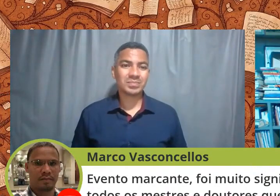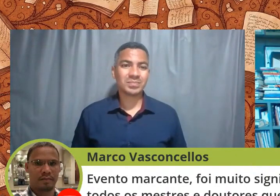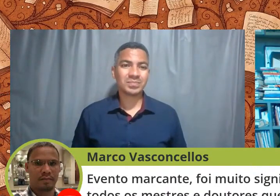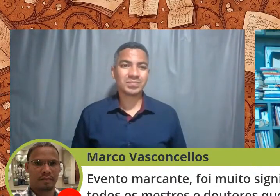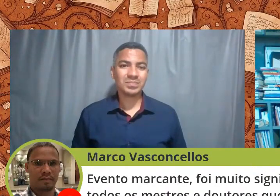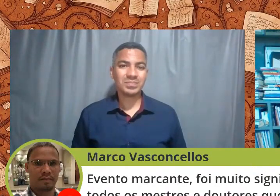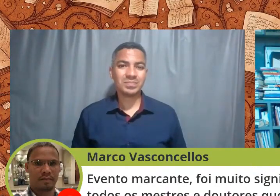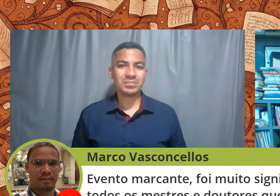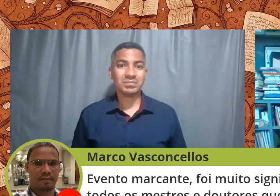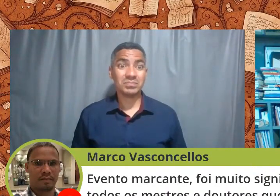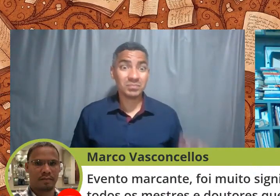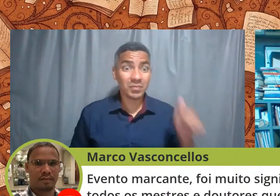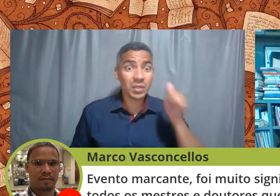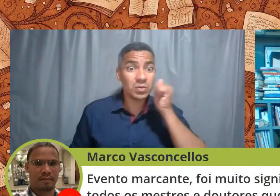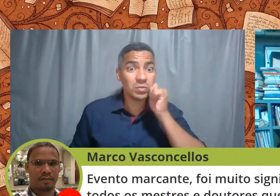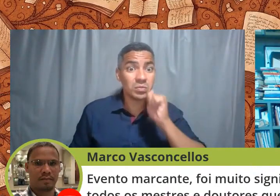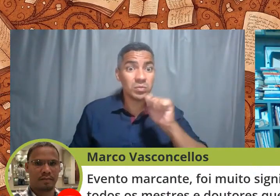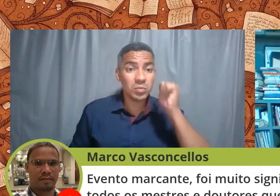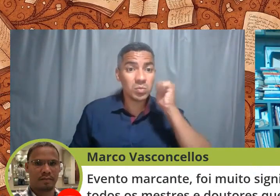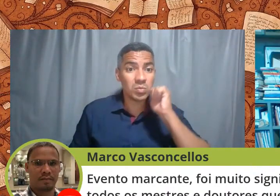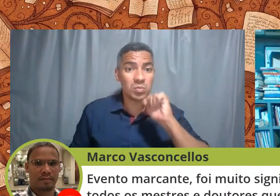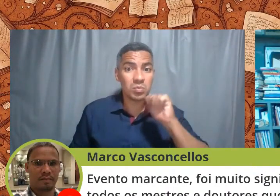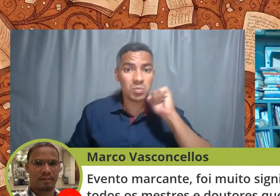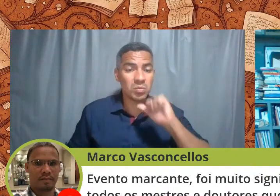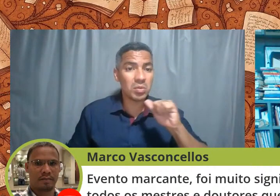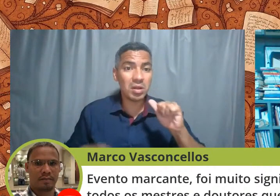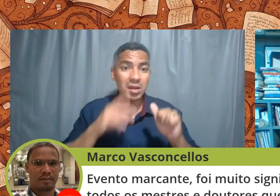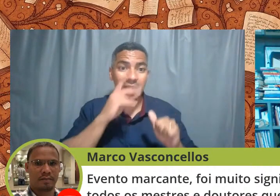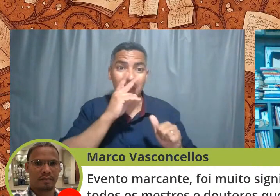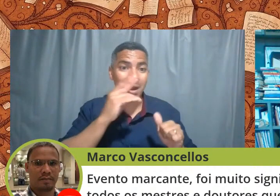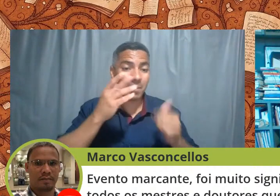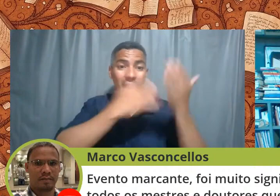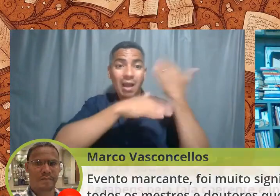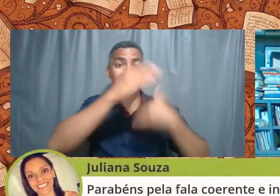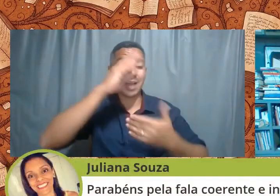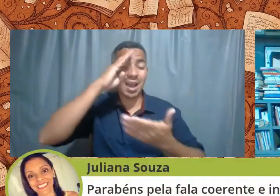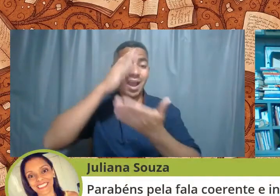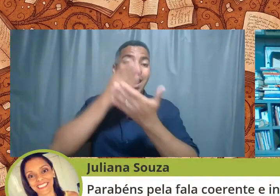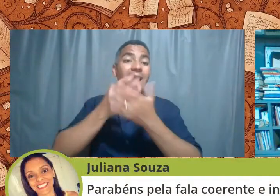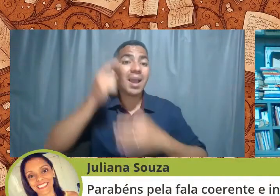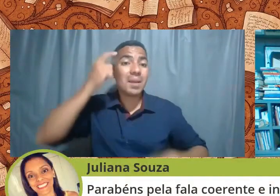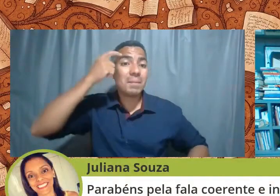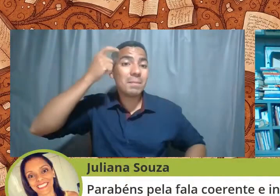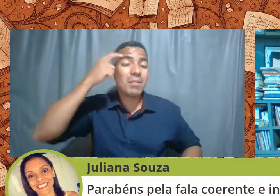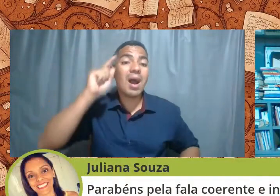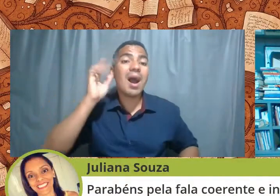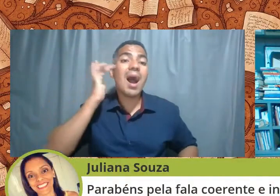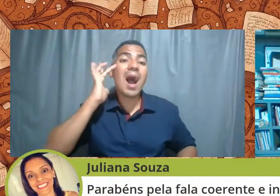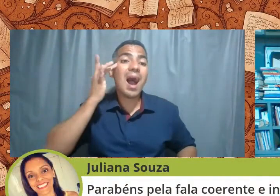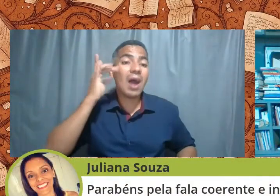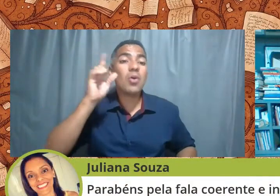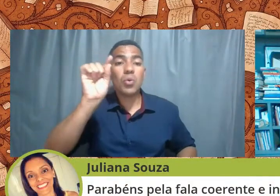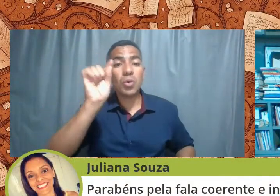as mulheres tinham um cérebro menor do que os homens, né? Então,